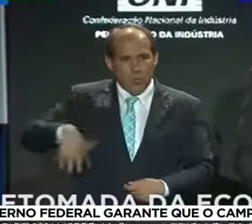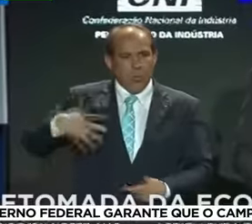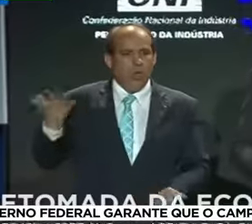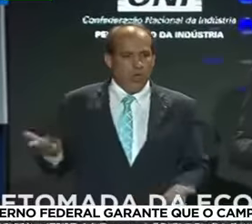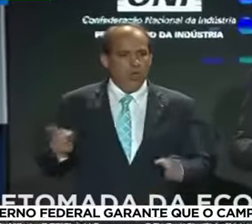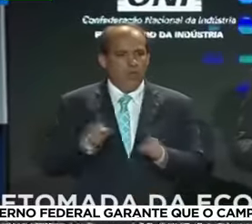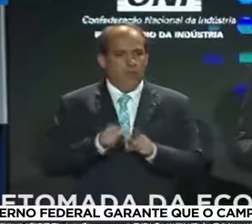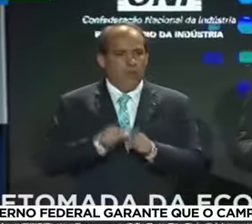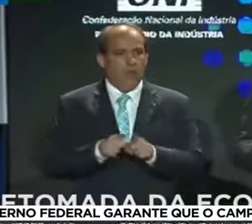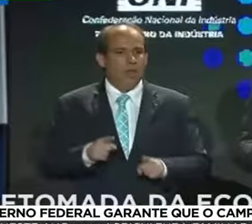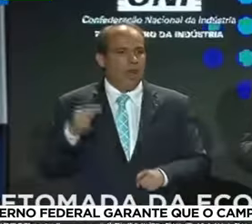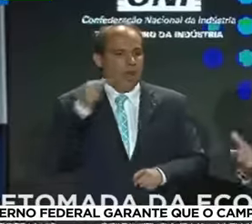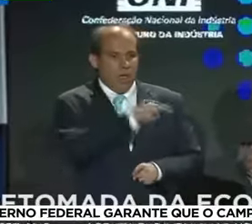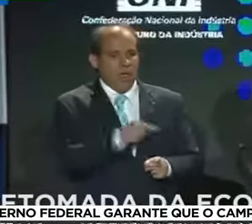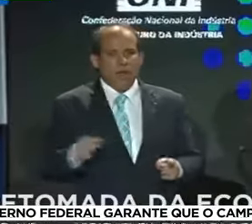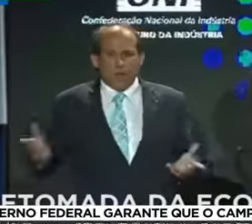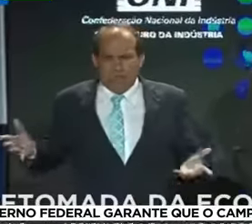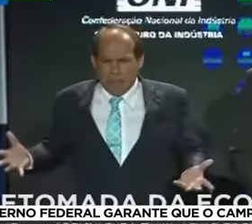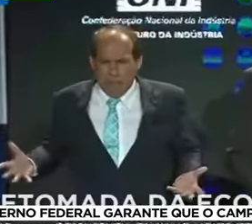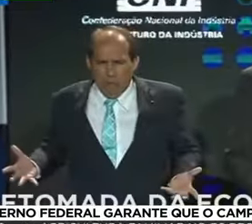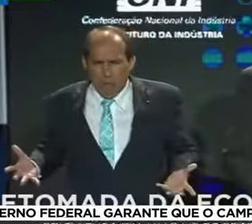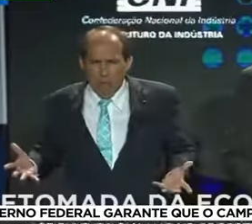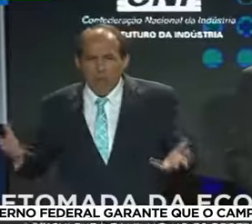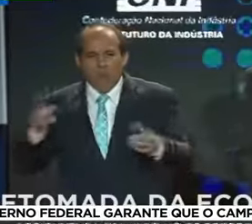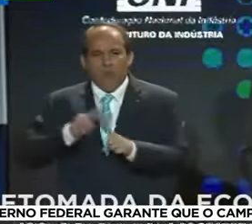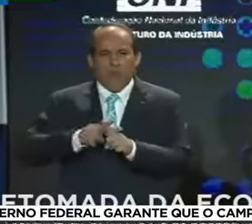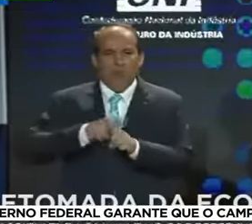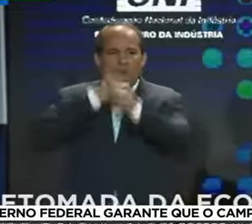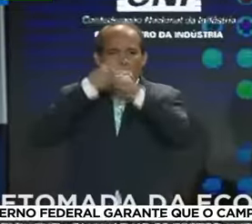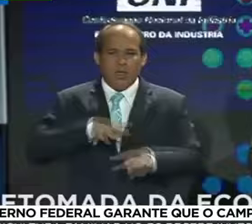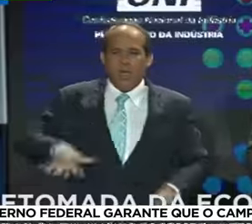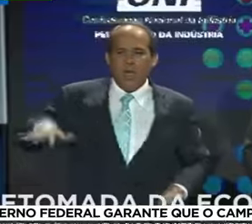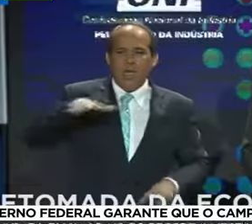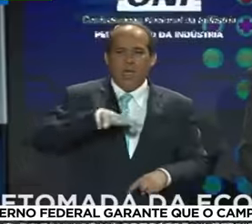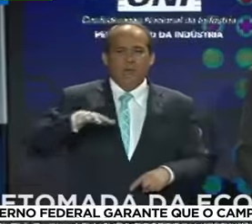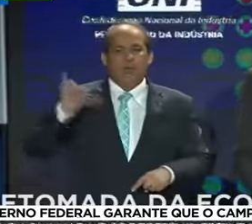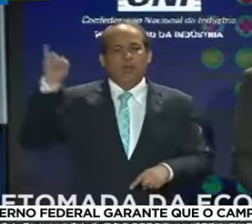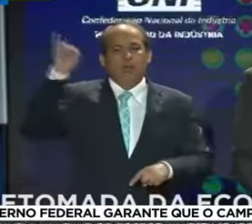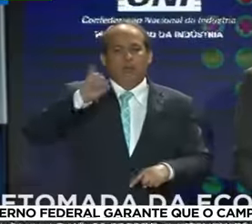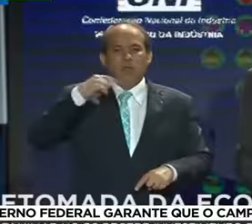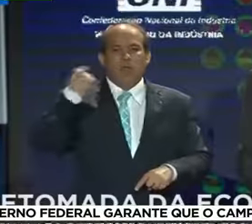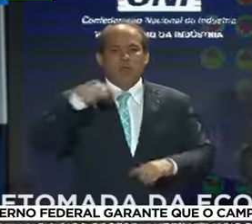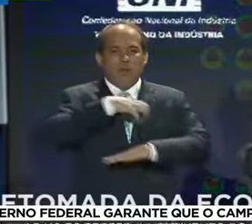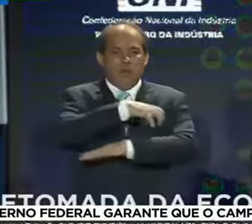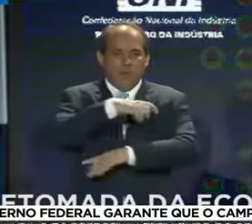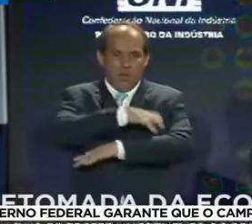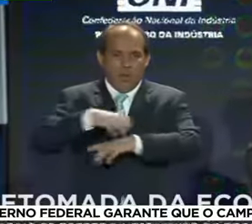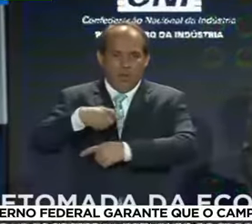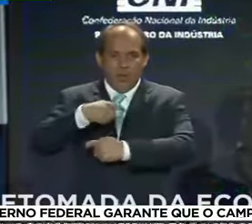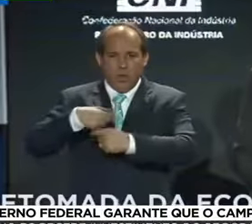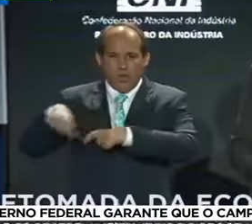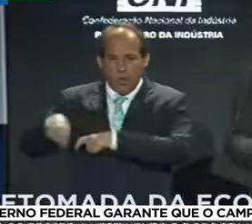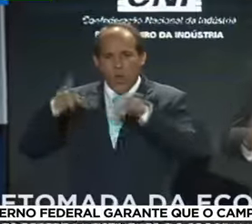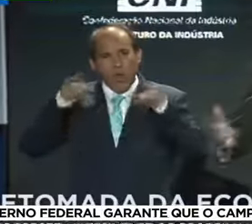Aulis Paulinelli, ela deu um impulso enorme a esse setor, importantíssimo para nós. Tão importante quanto